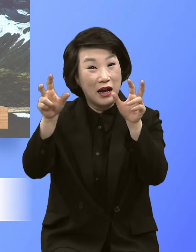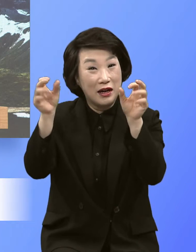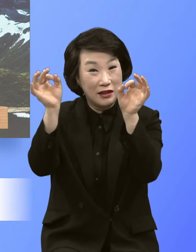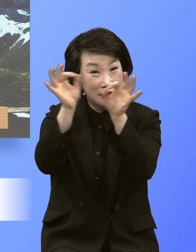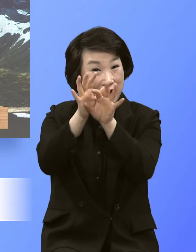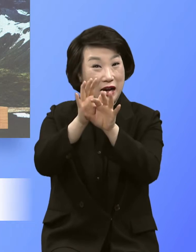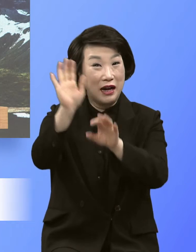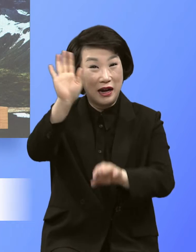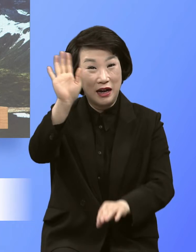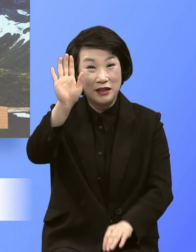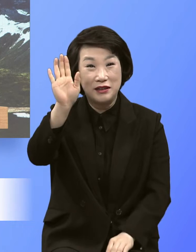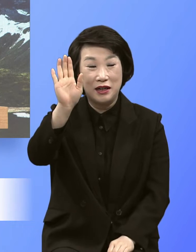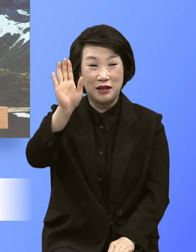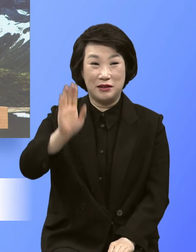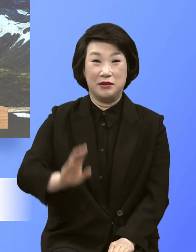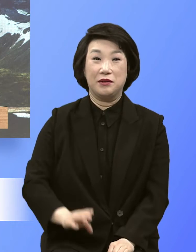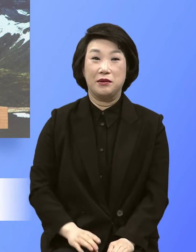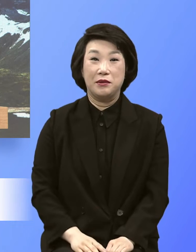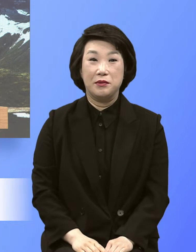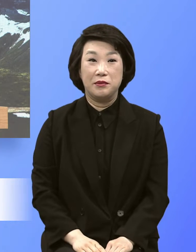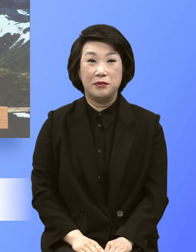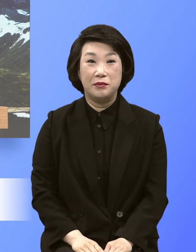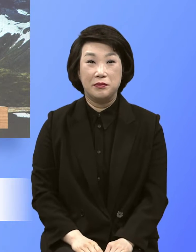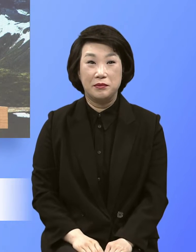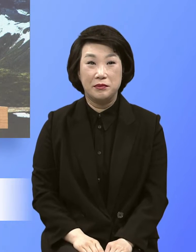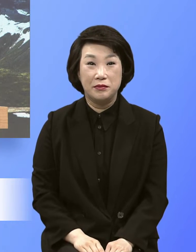깨지거나 파산되지 아니하고